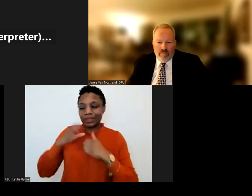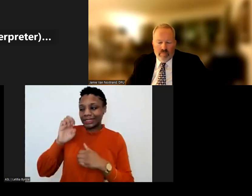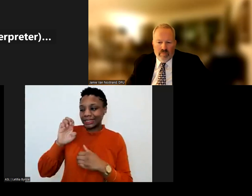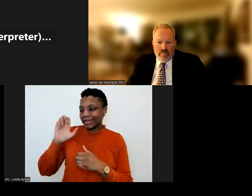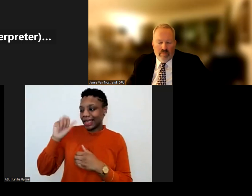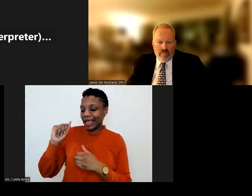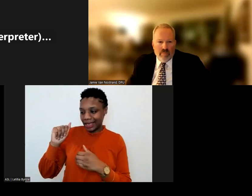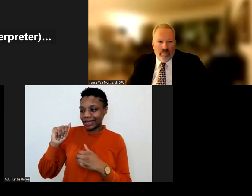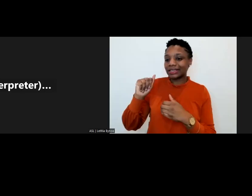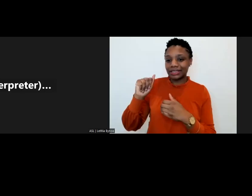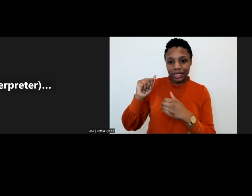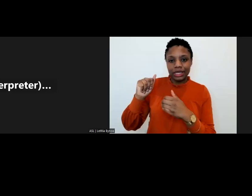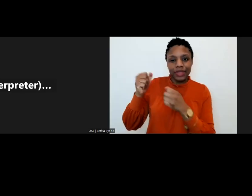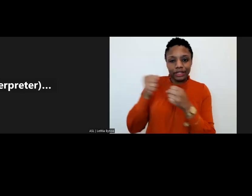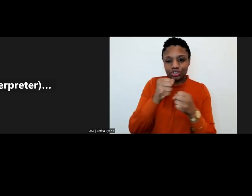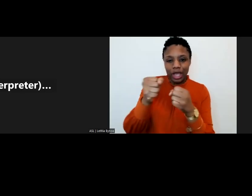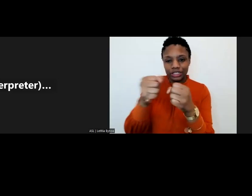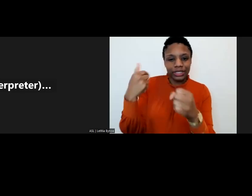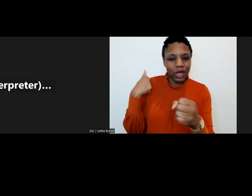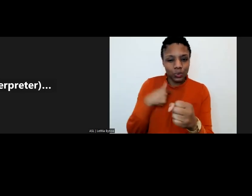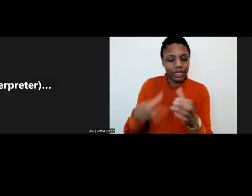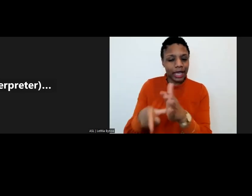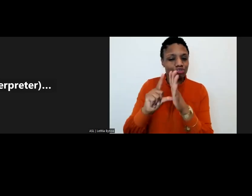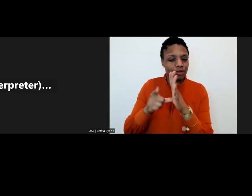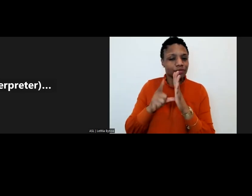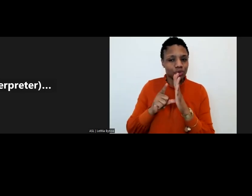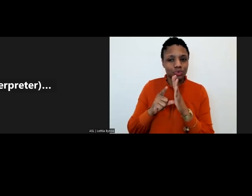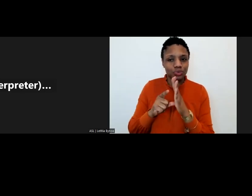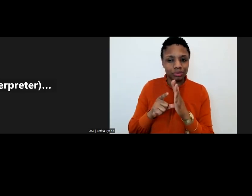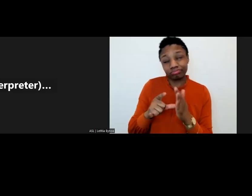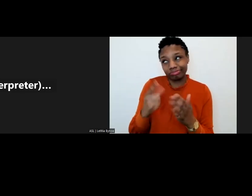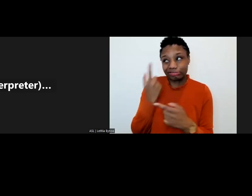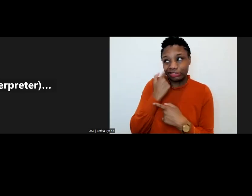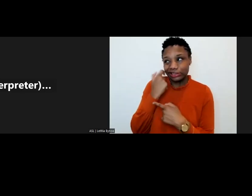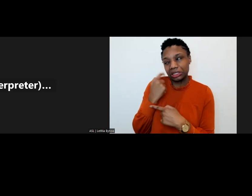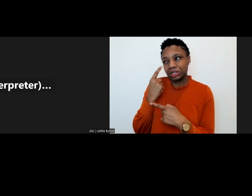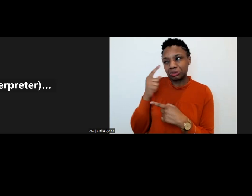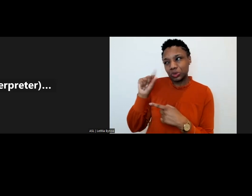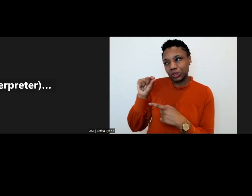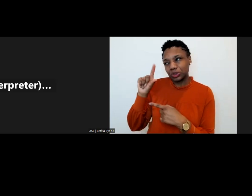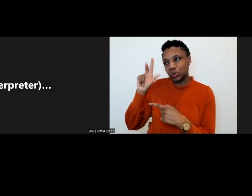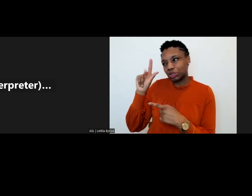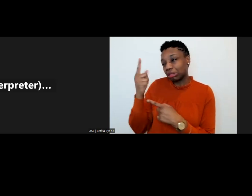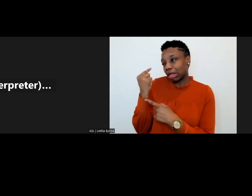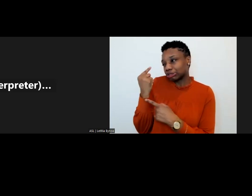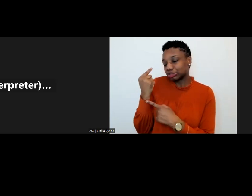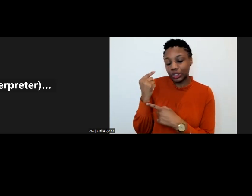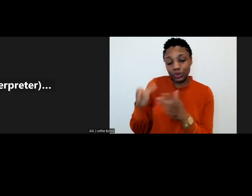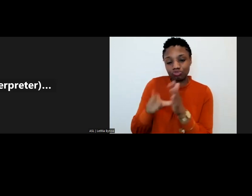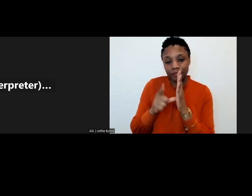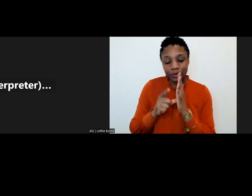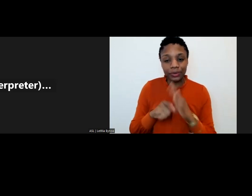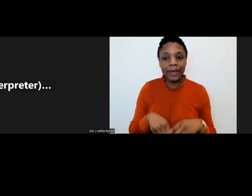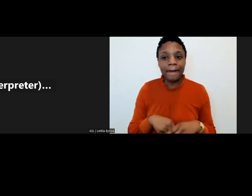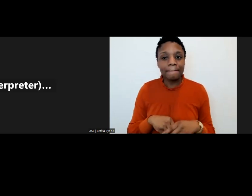eh la transparencia Así que muchas gracias eh Y se entre cortó la pregunta de